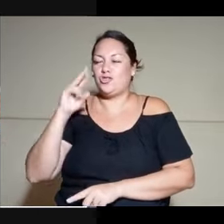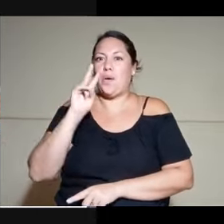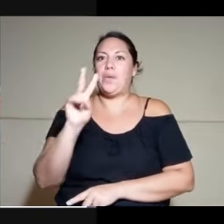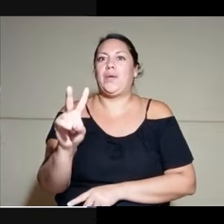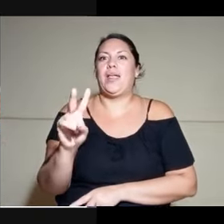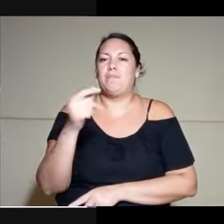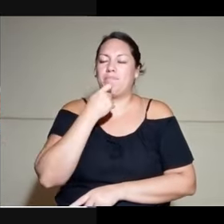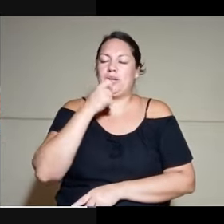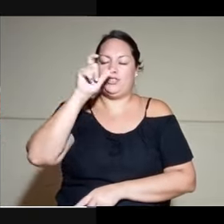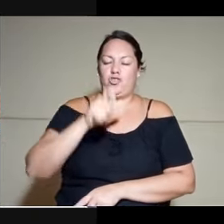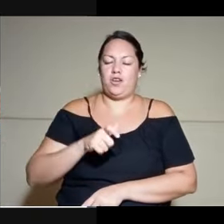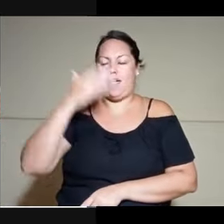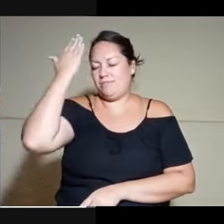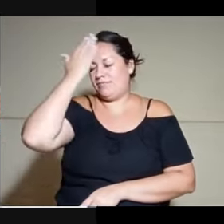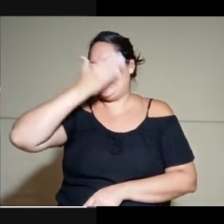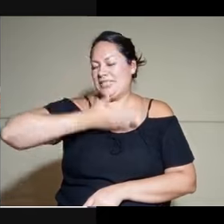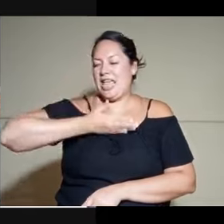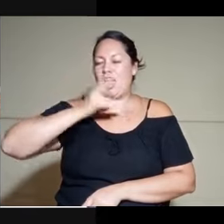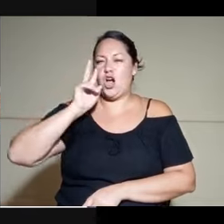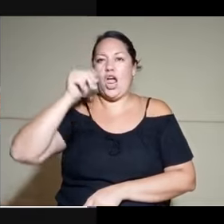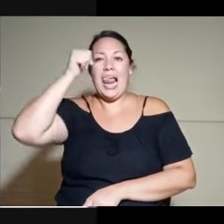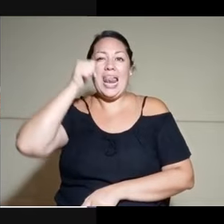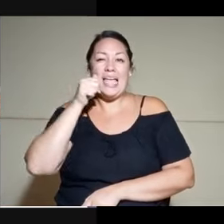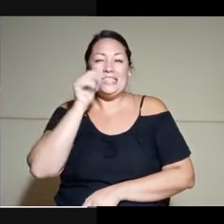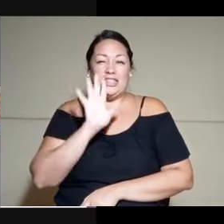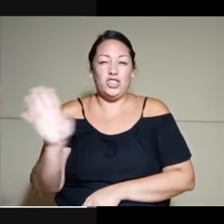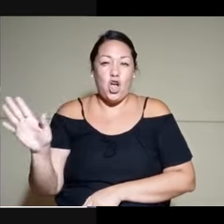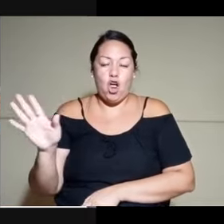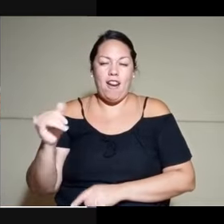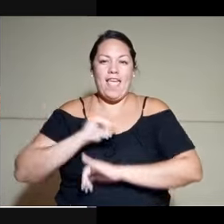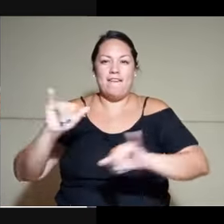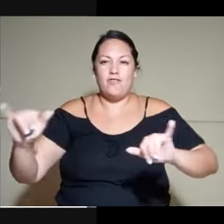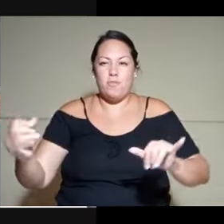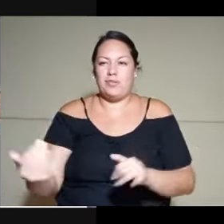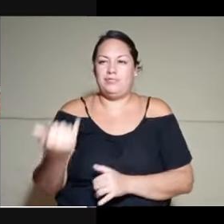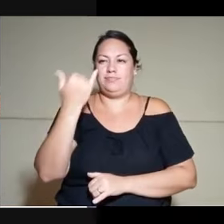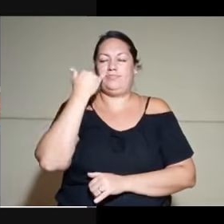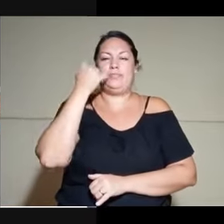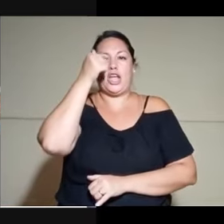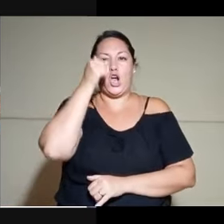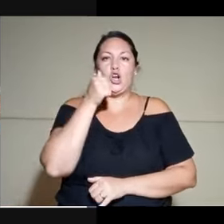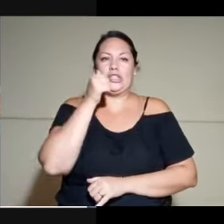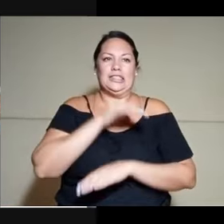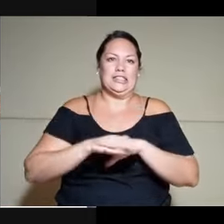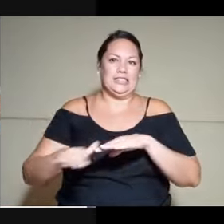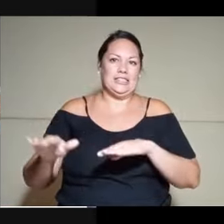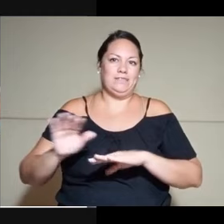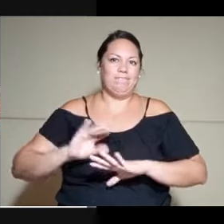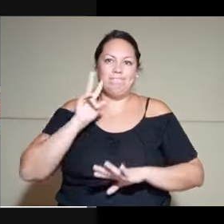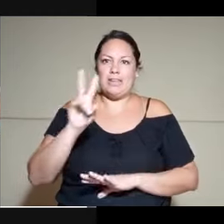y llegan hasta la parte occipital, donde ahí nosotros podemos ver. En un ciego, por lesión de la